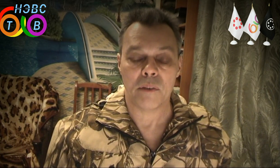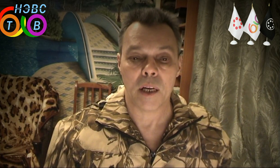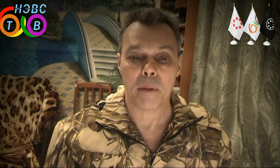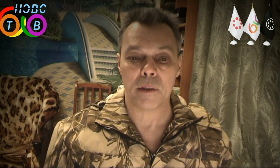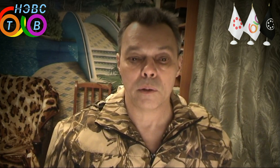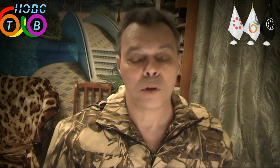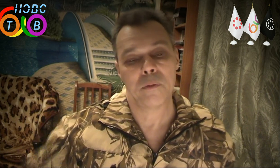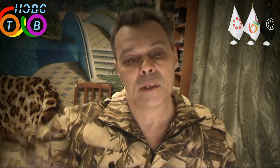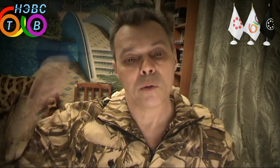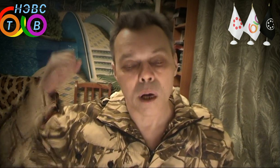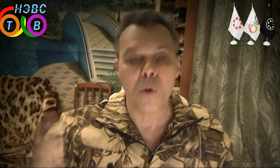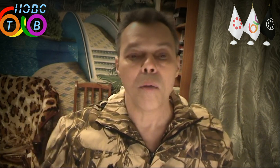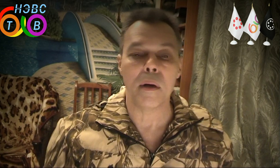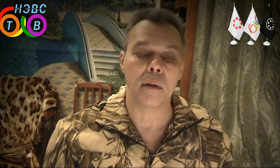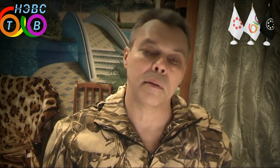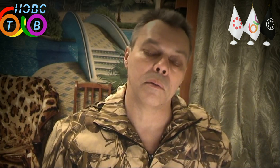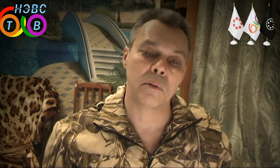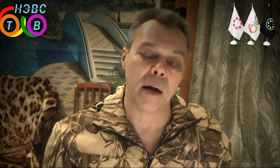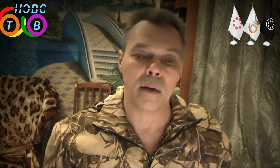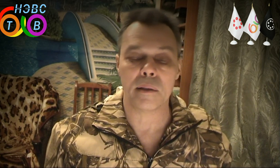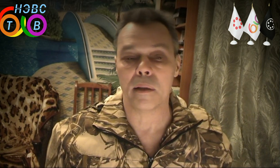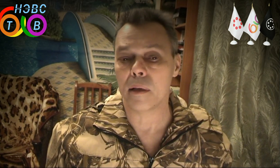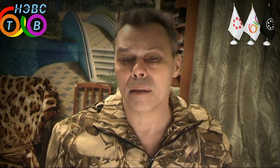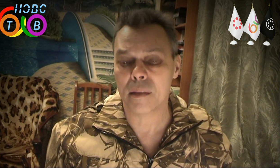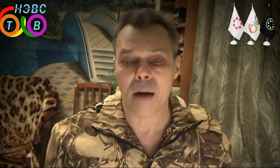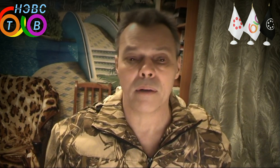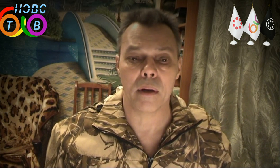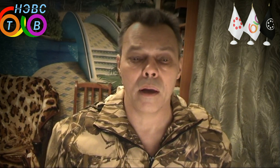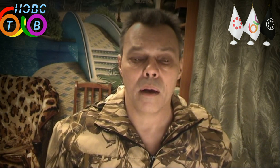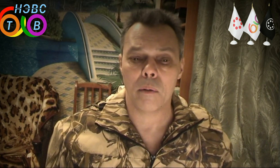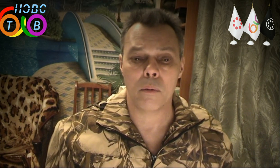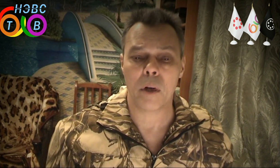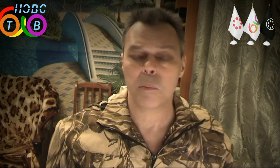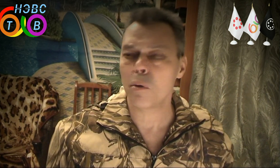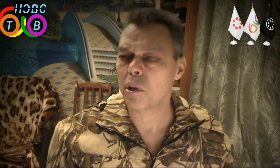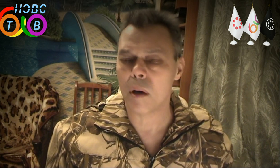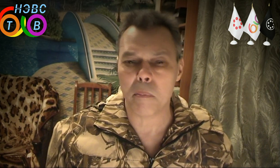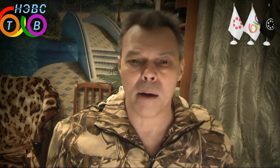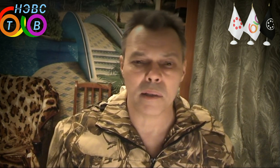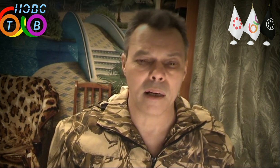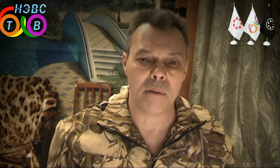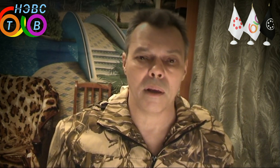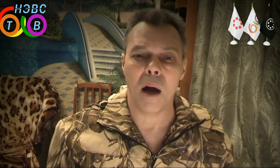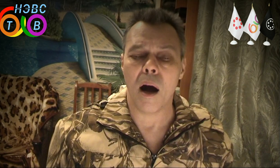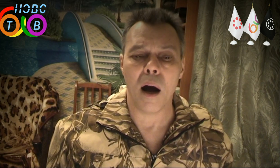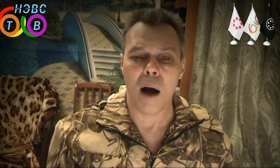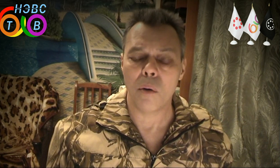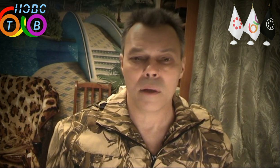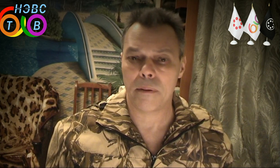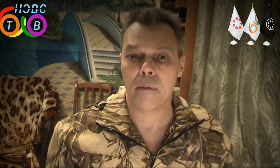всех просил, чтобы все кулаком или ударили сильно, или надавливали, расплющивали палец до крови, а он кайфовал